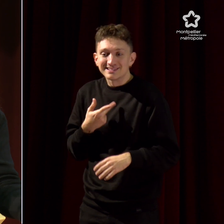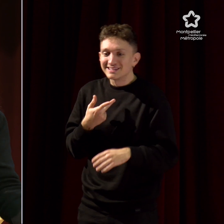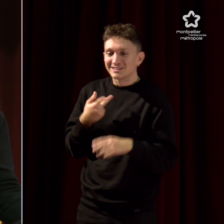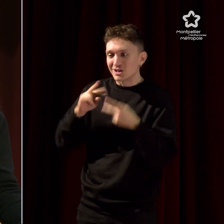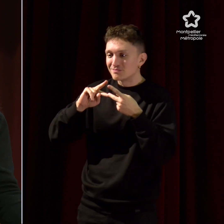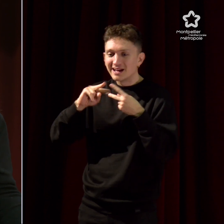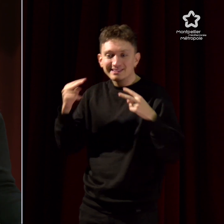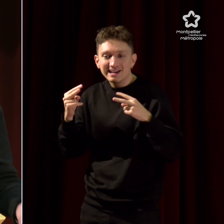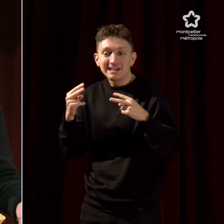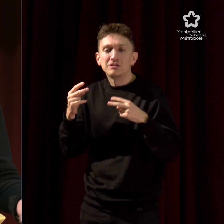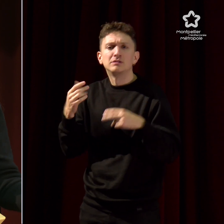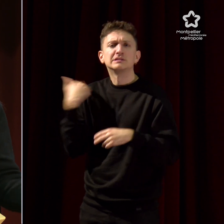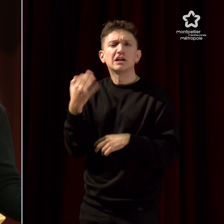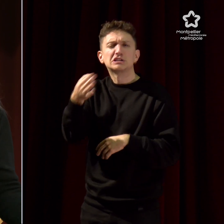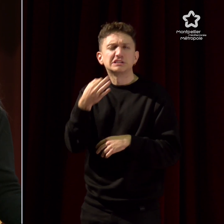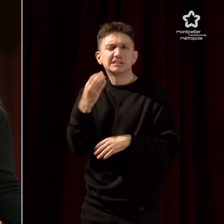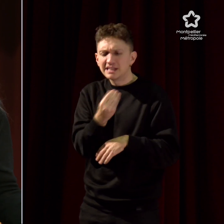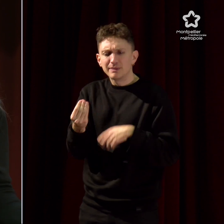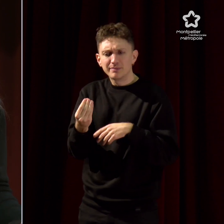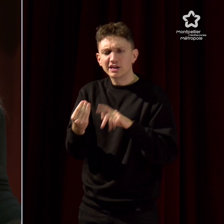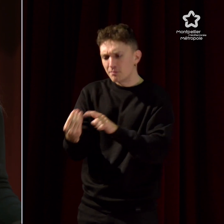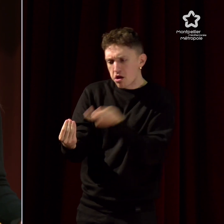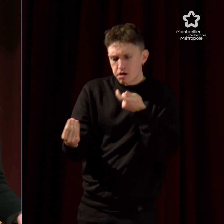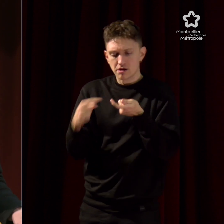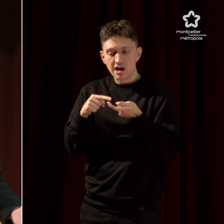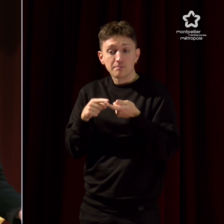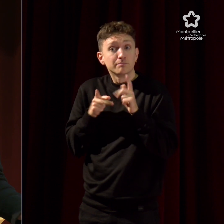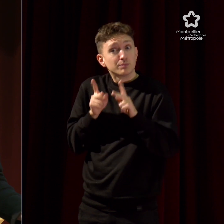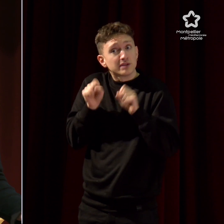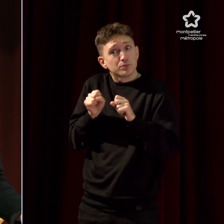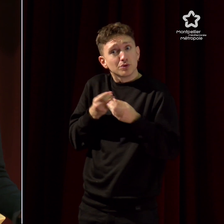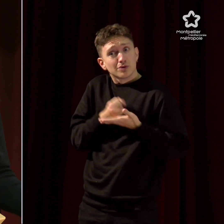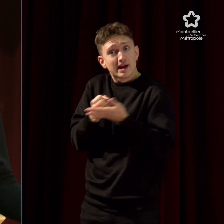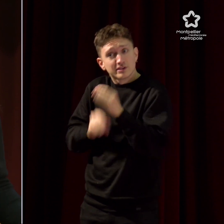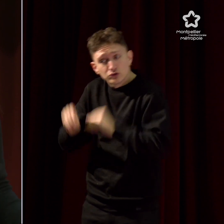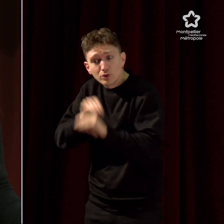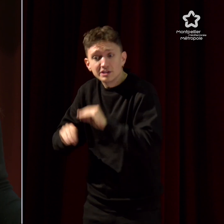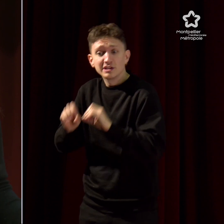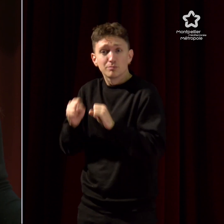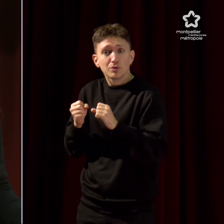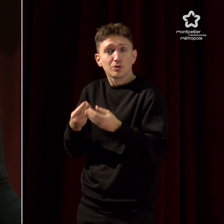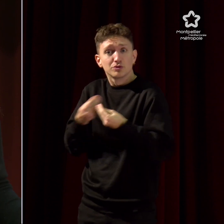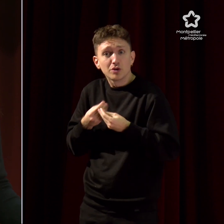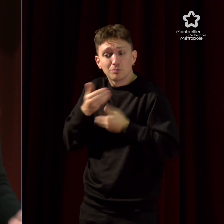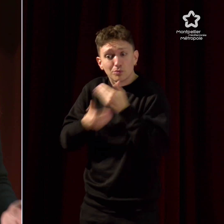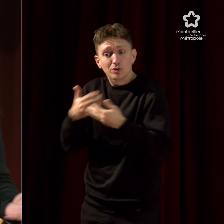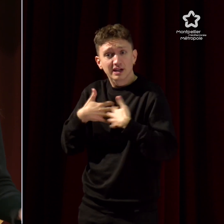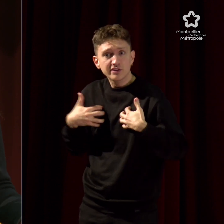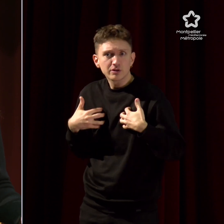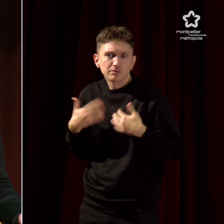nouveau-né dès sa naissance, si en plus, coup de bol, c'est une maladie qu'on peut soigner, tant mieux, quoi. Enfin, je veux dire,